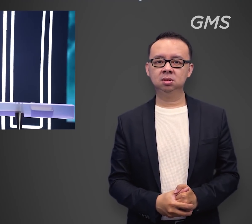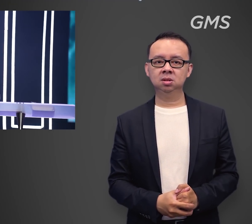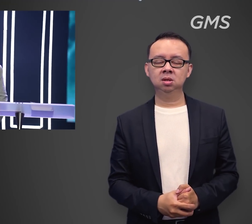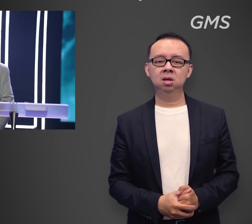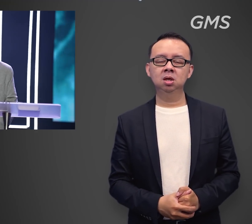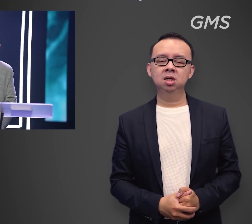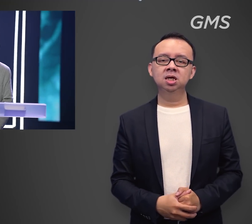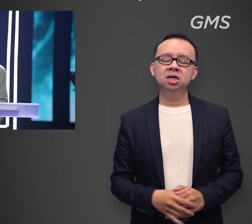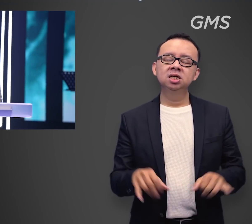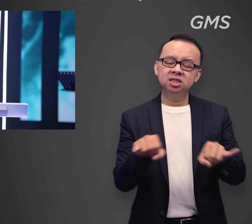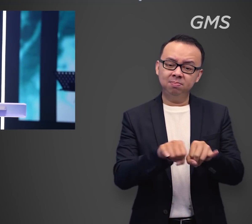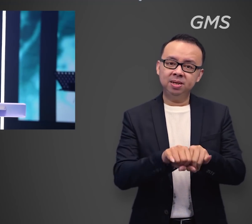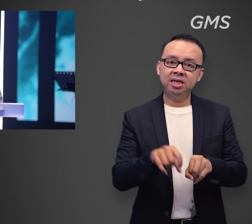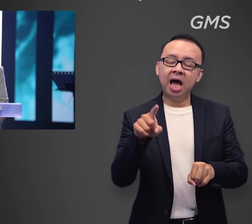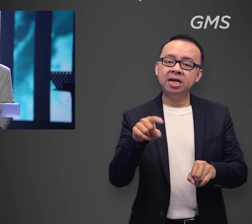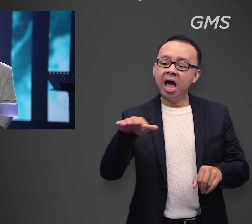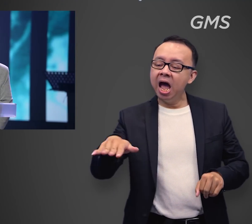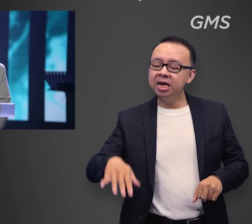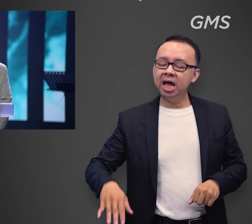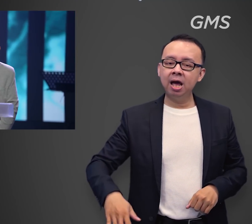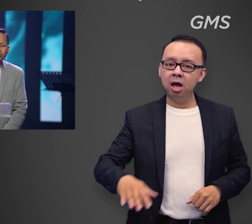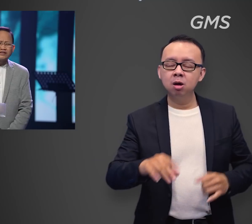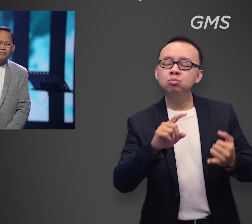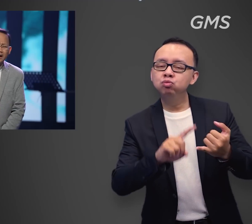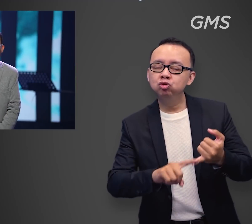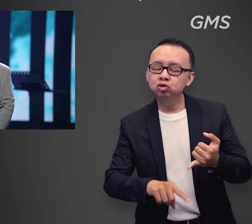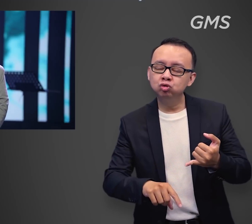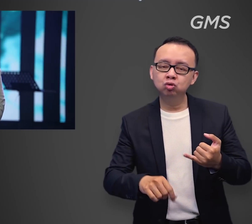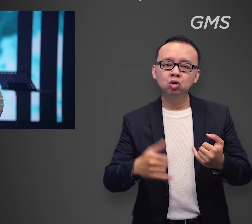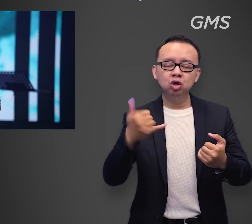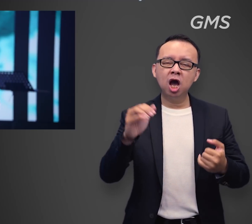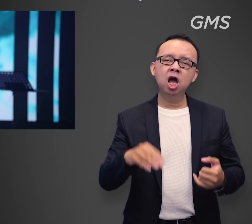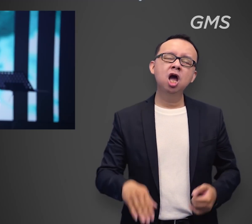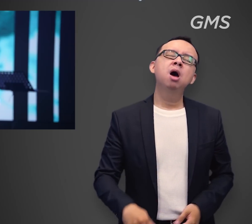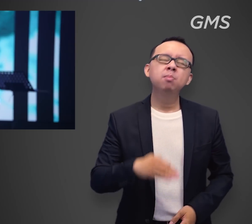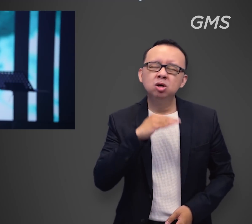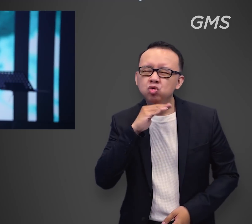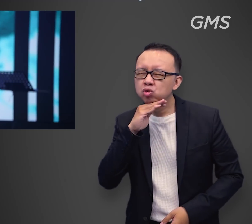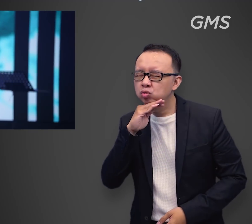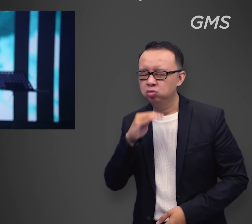bungsunya pulang. Anak bungsu ini gak pulang-pulang. Ditunggu setiap hari oleh bapaknya.